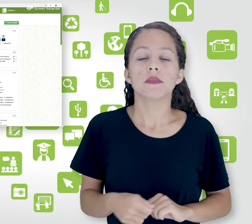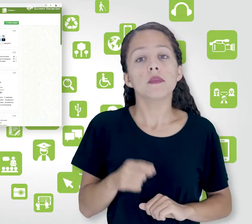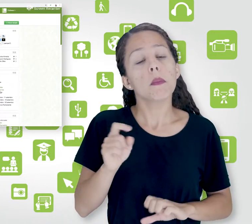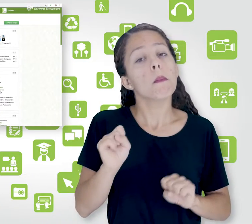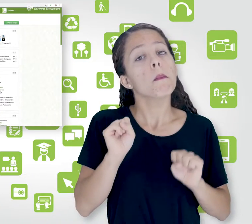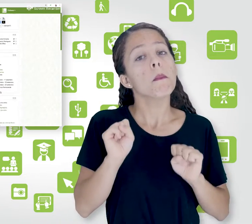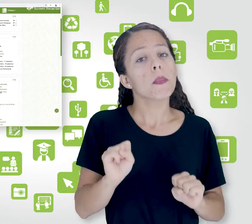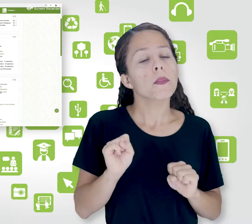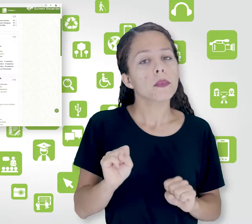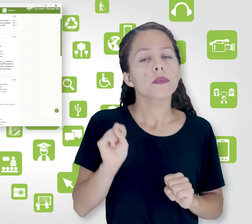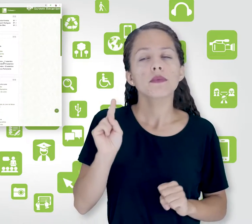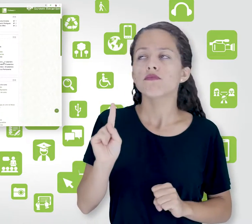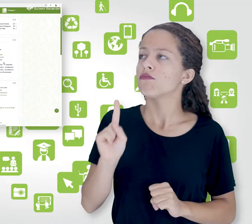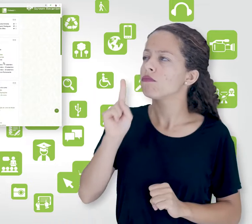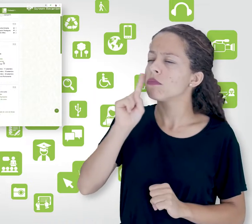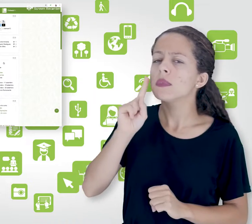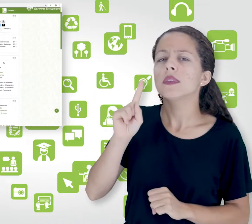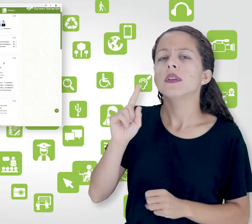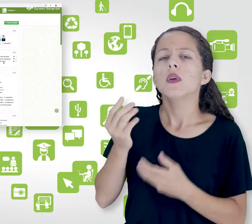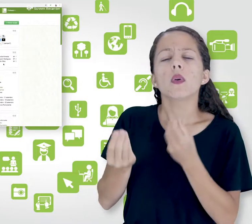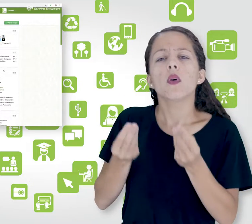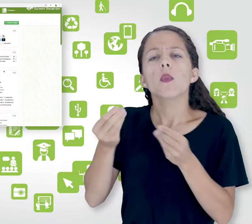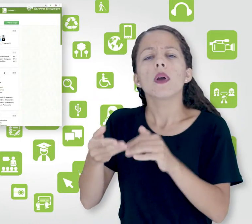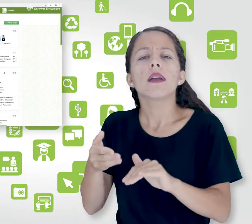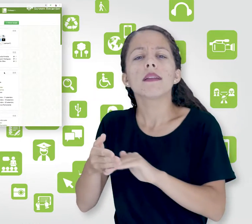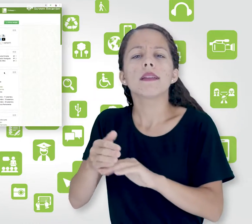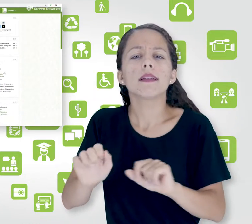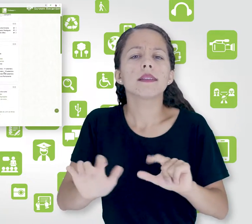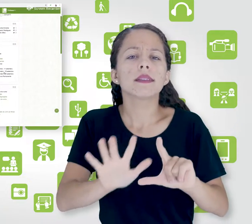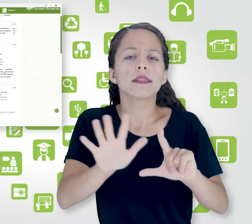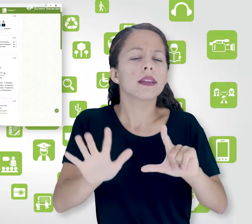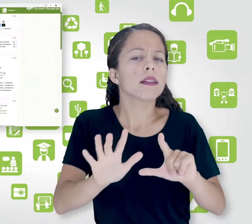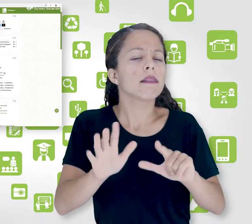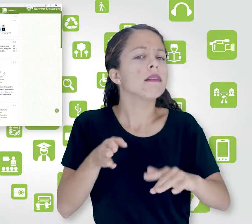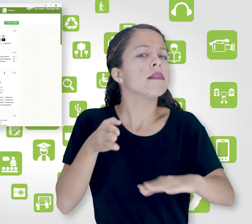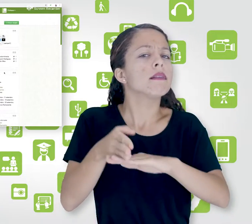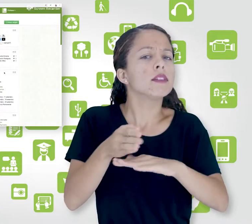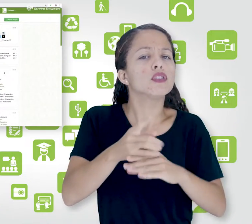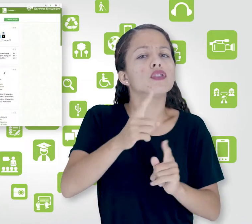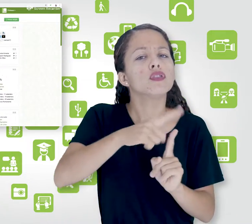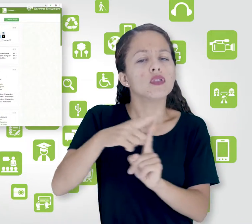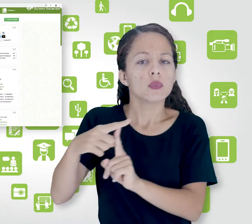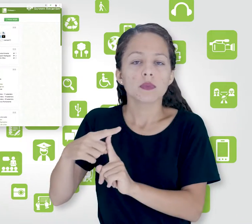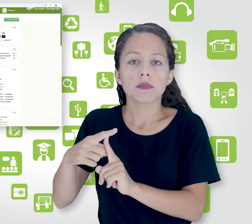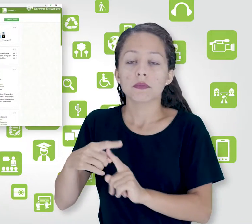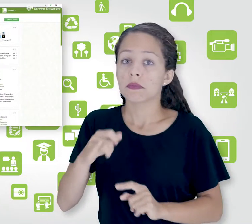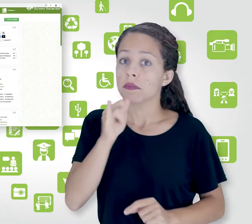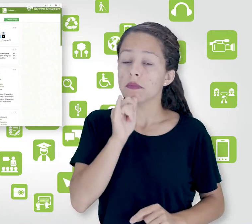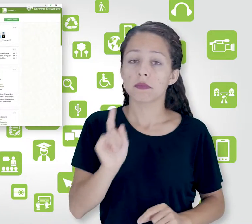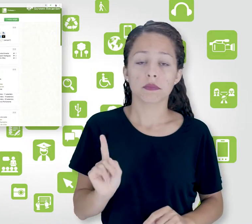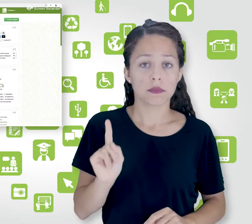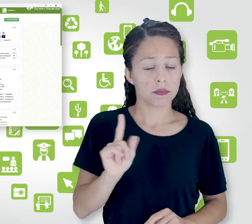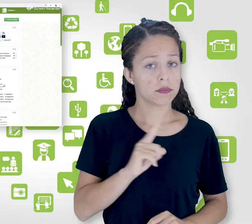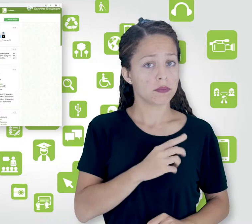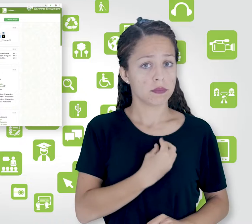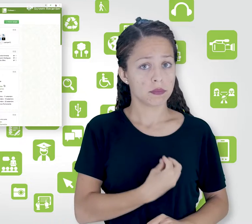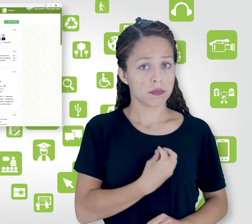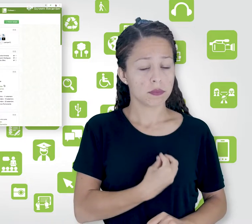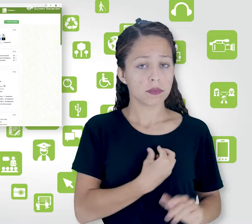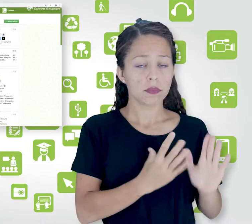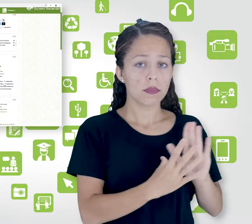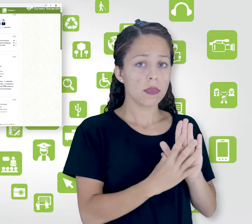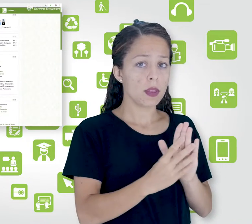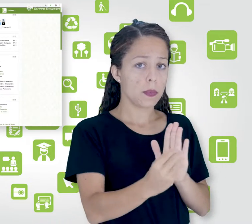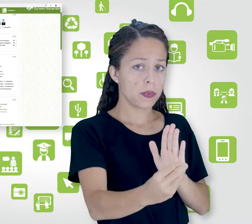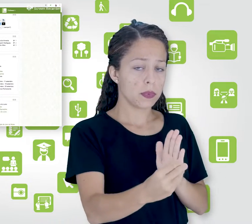que te dá algumas opções de acesso a questões da sala virtual Tá certo que é por exemplo essa sala